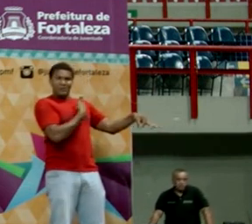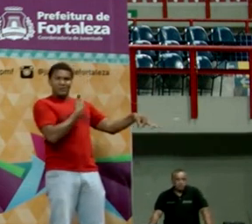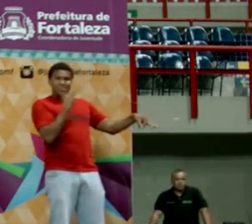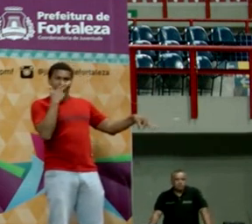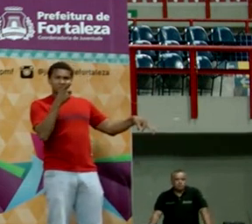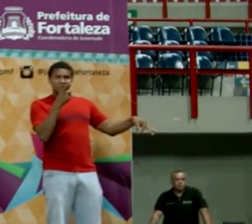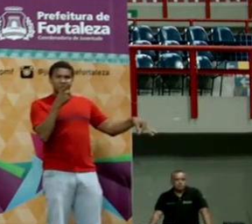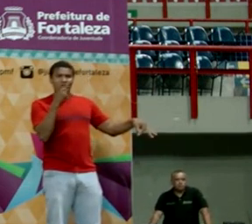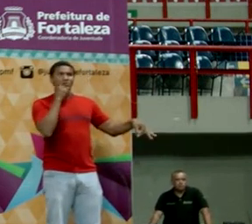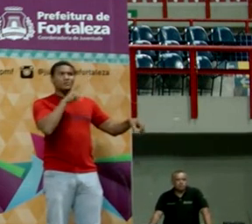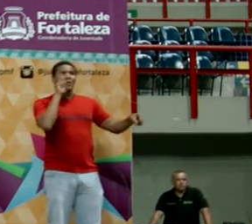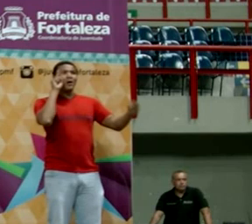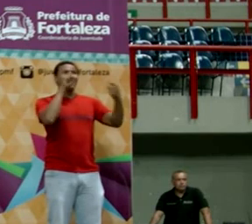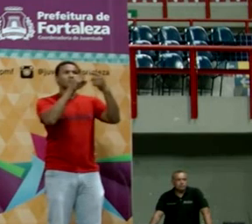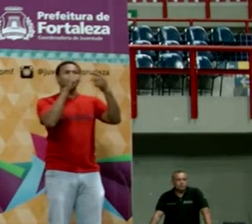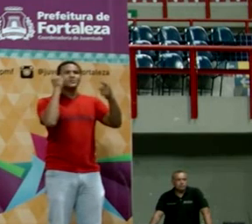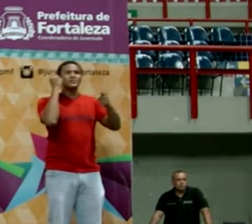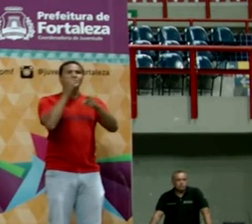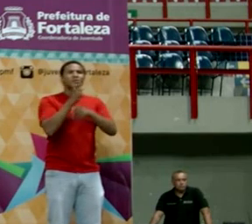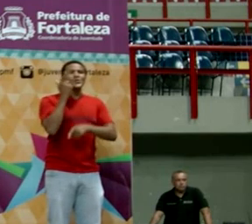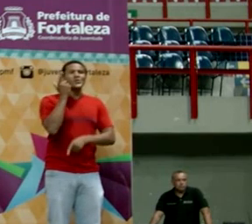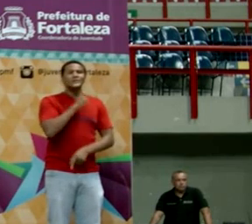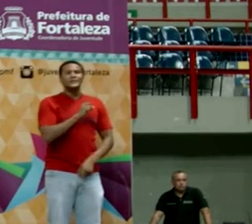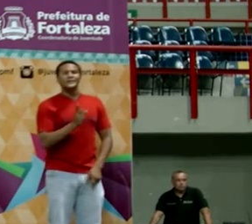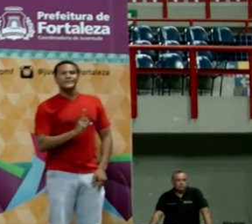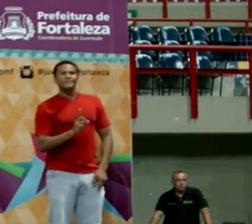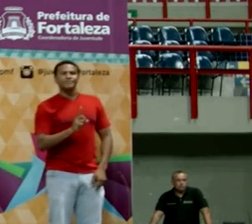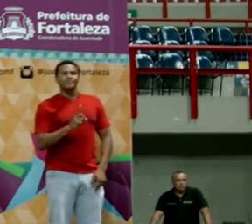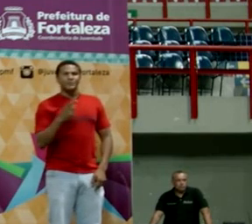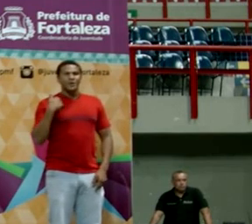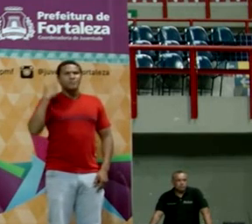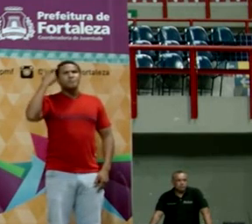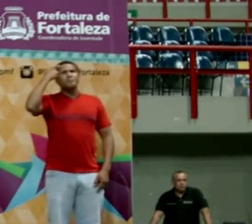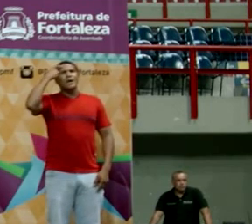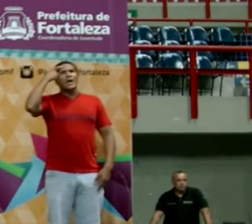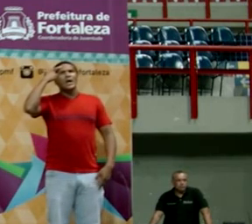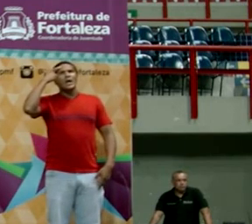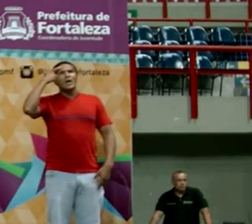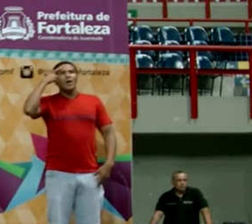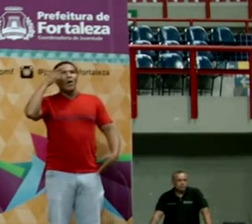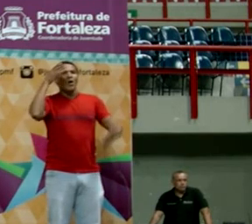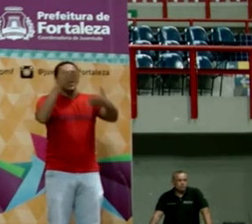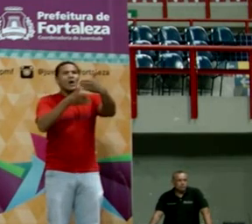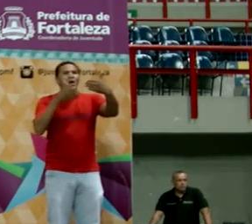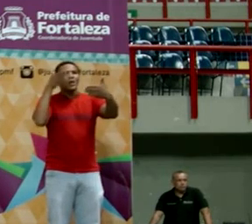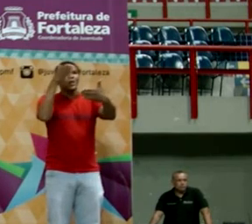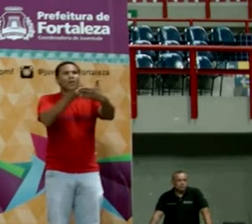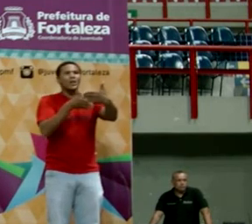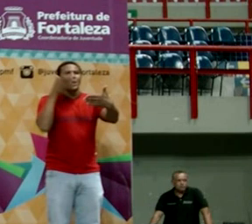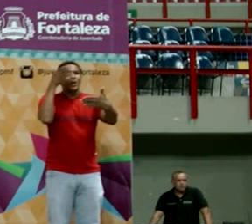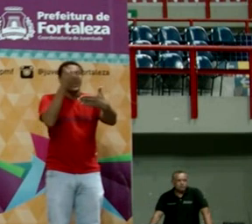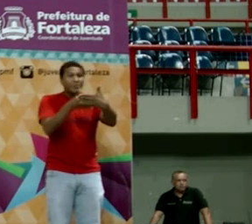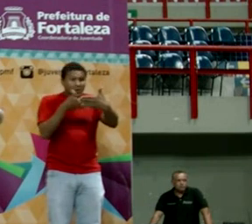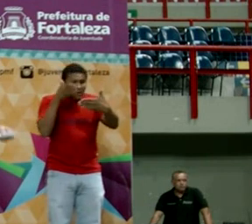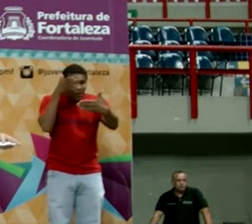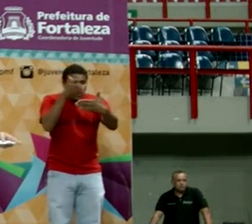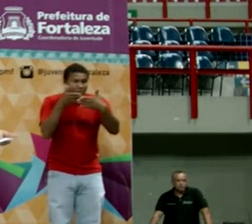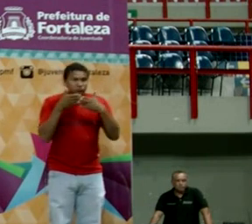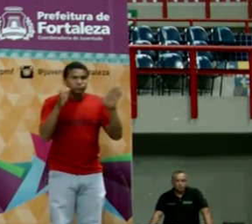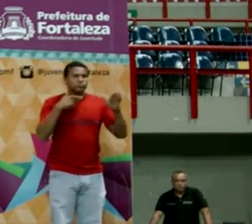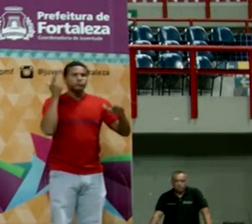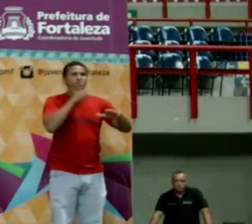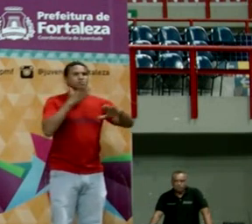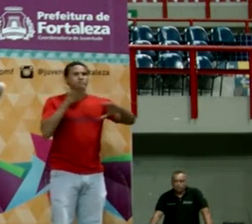almeja. A gente não tem limites. O limite da gente vai até a gente conquistar alguma coisa. Quando a gente conquista, a gente